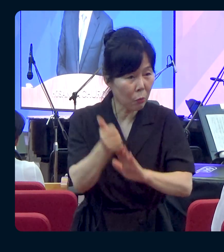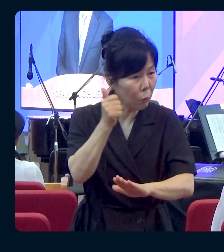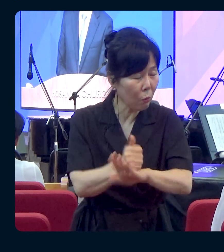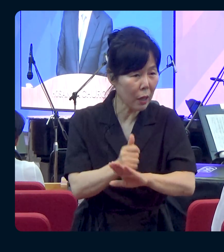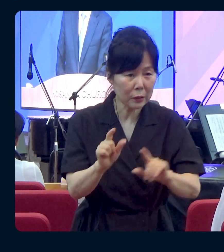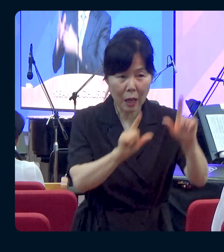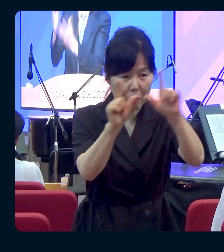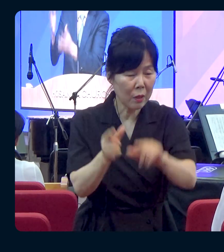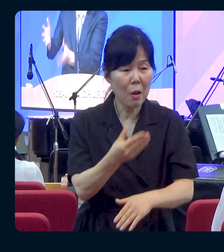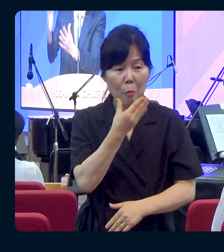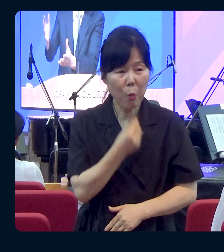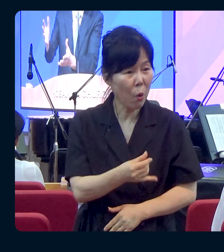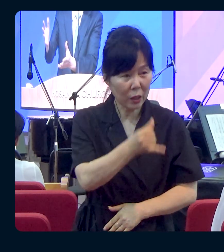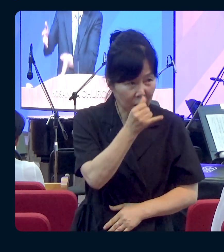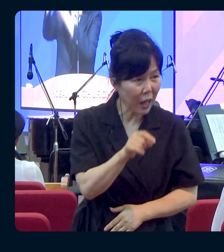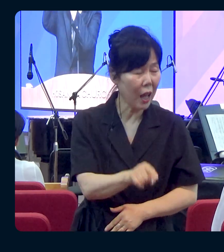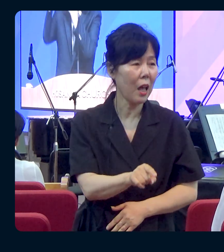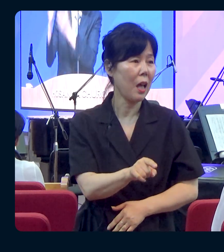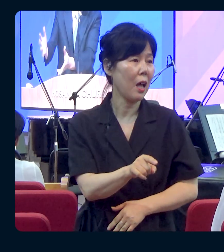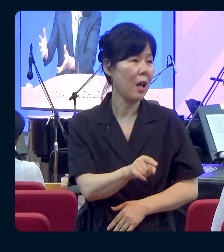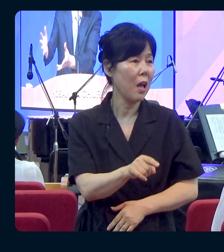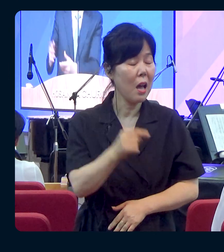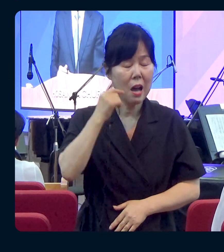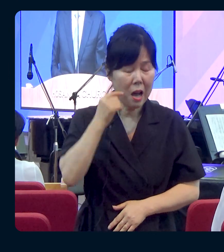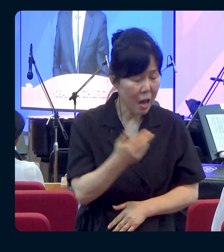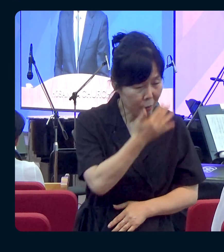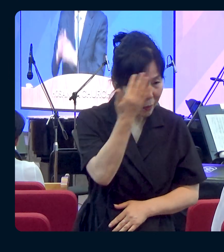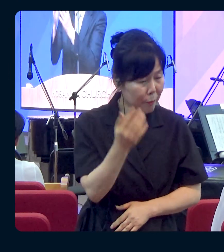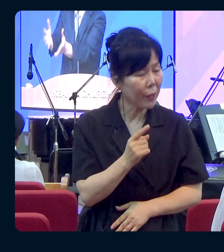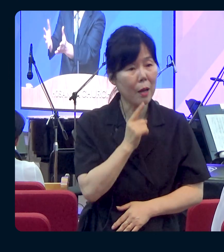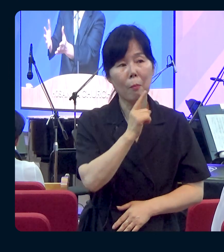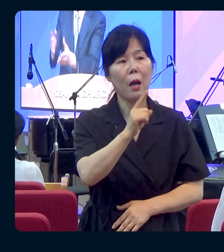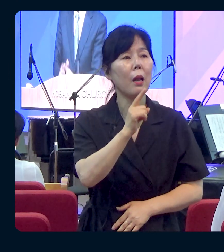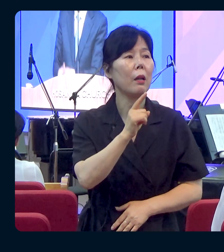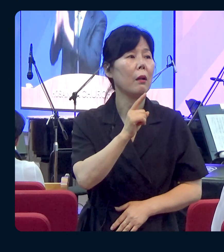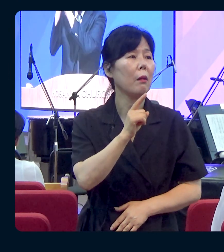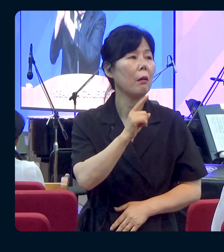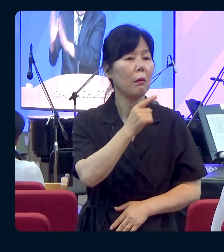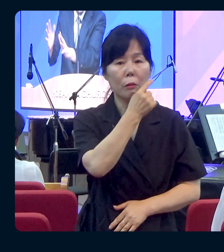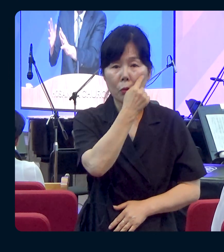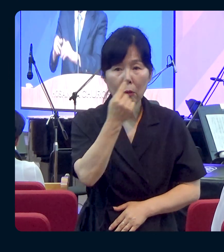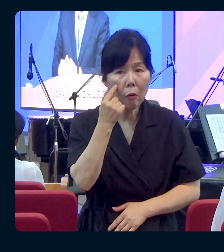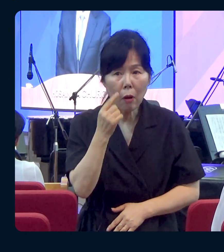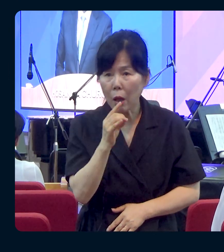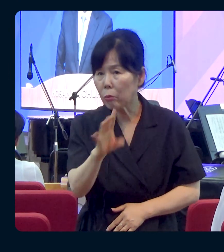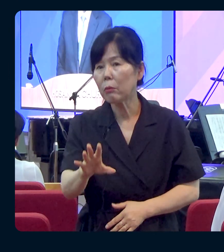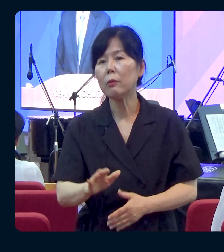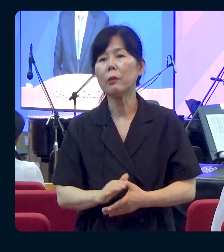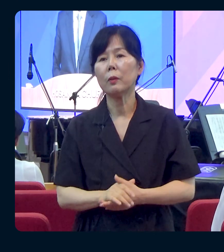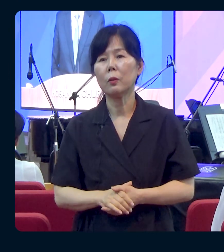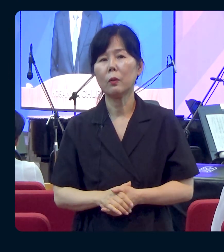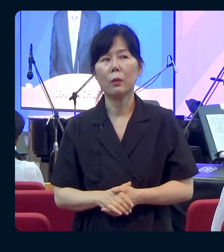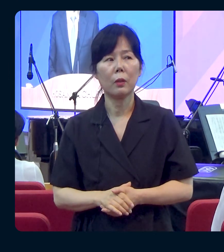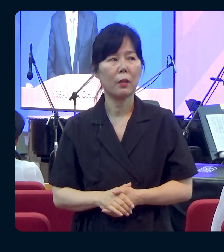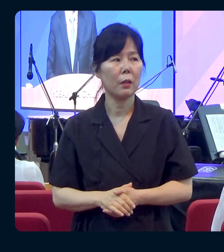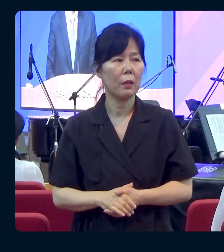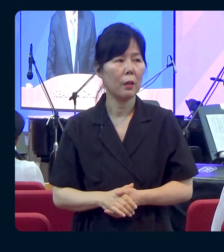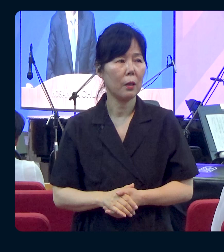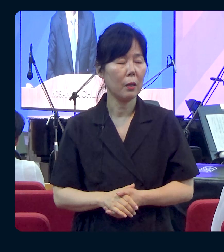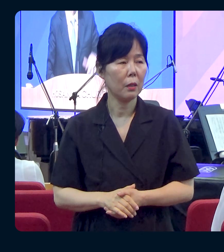그 인생을 잘 사는 것이 됩니까? 그게 어떻게 그 인생이 정말 아름다웠다고 말할 수 있는 그런 근거가 되냐고 말해요.